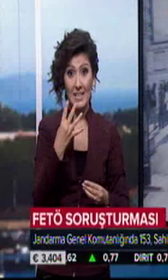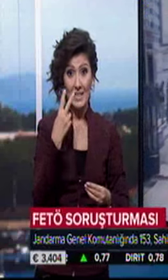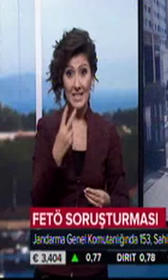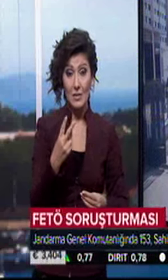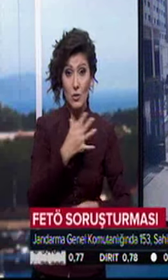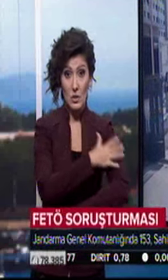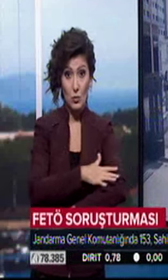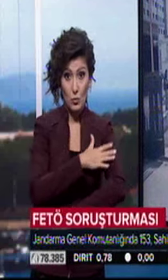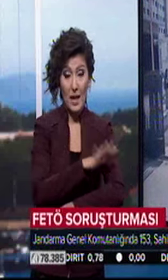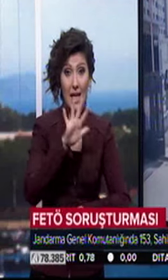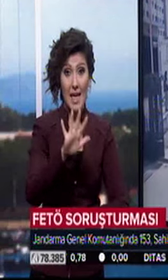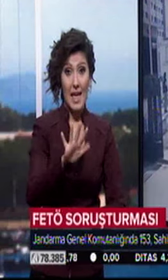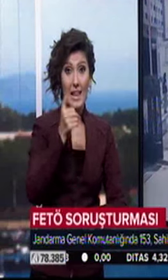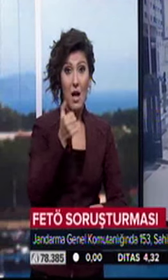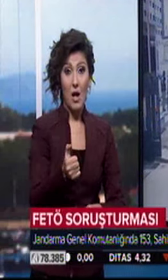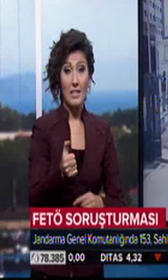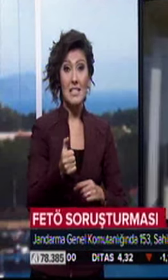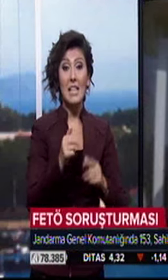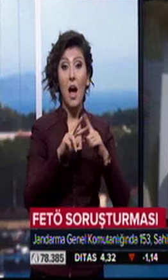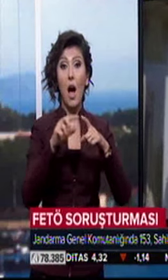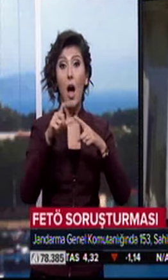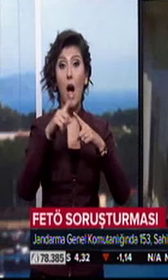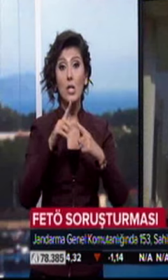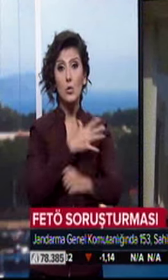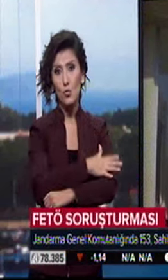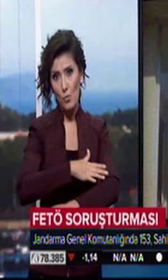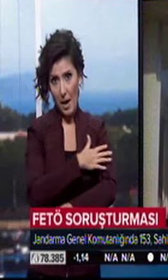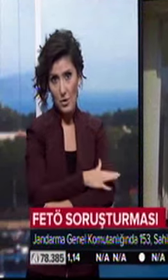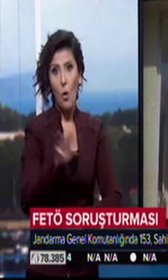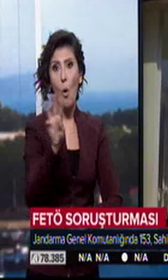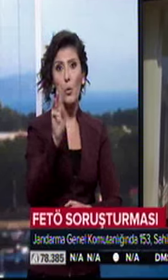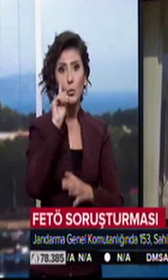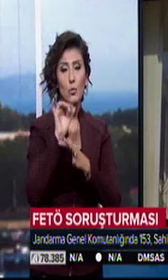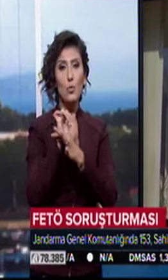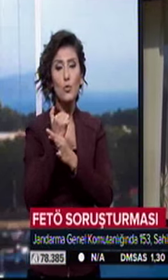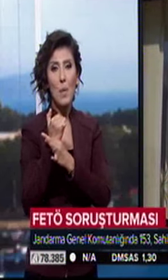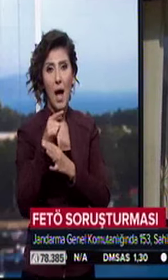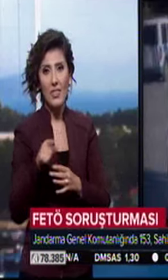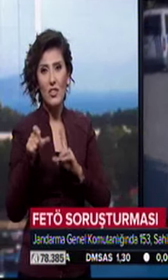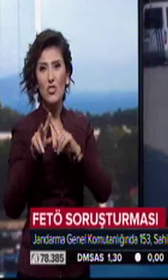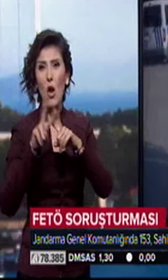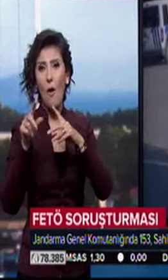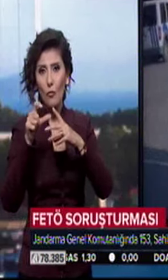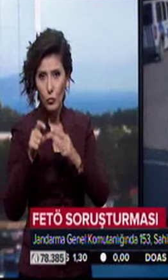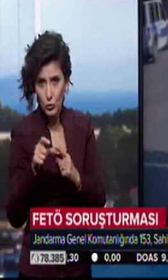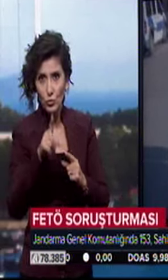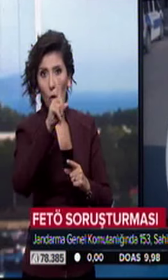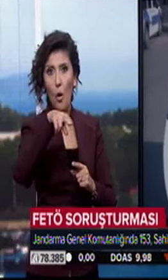alınanların 42'si subay, 56'sı assubay, 30'u uzman jandarma